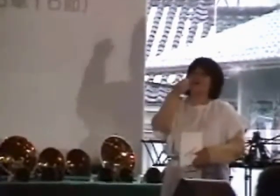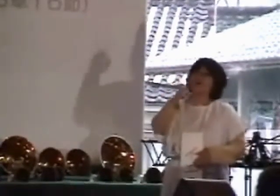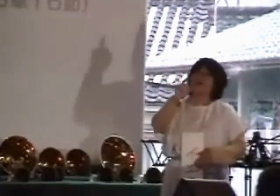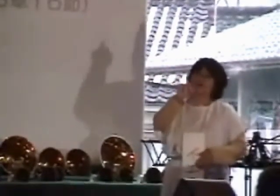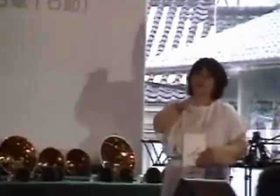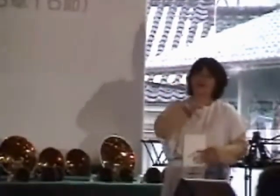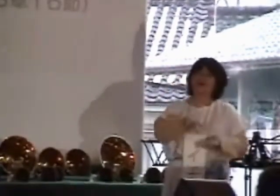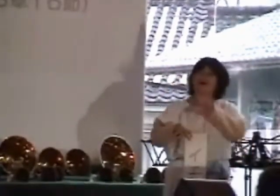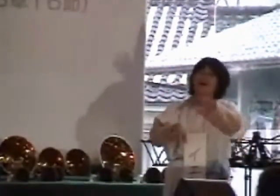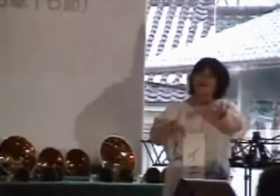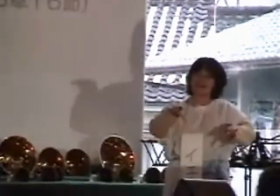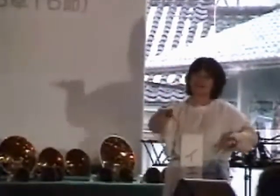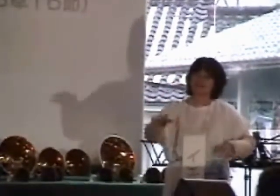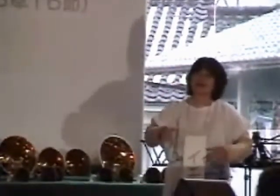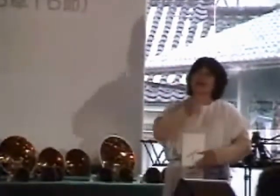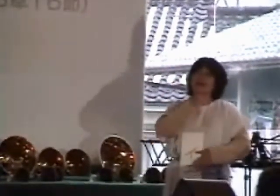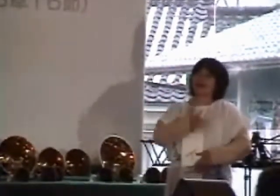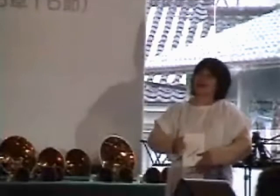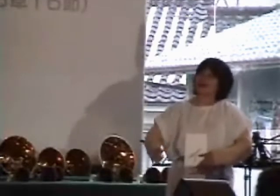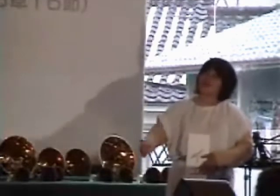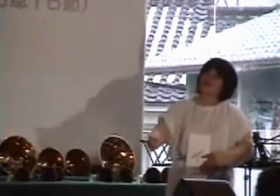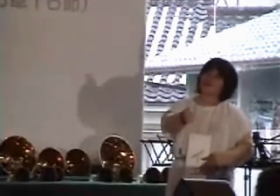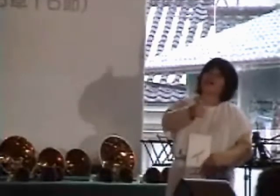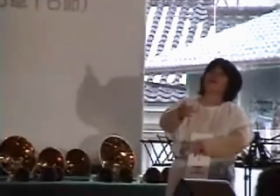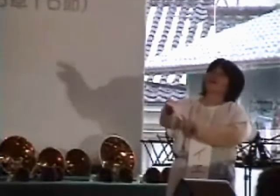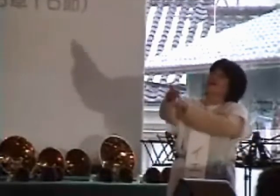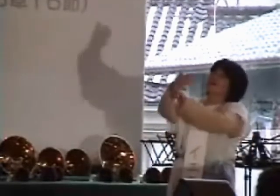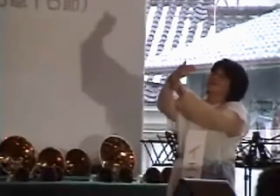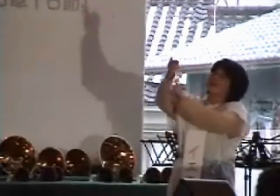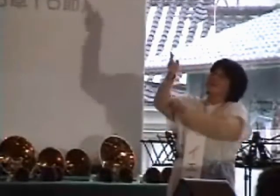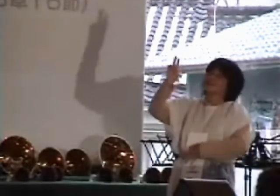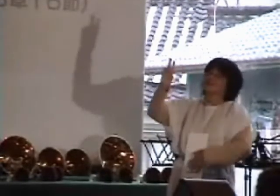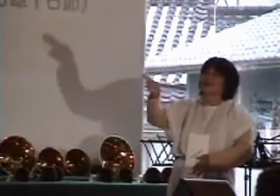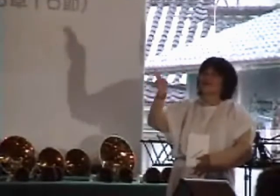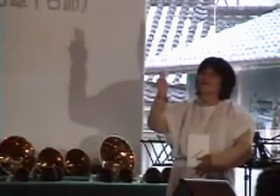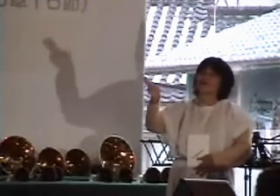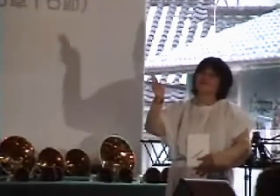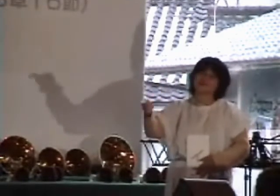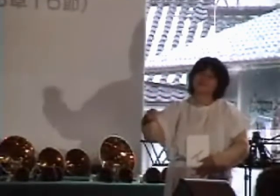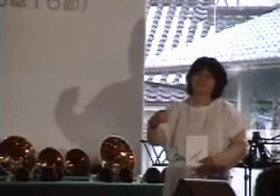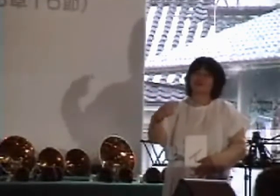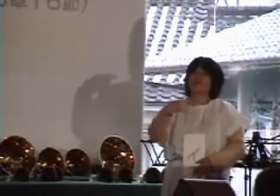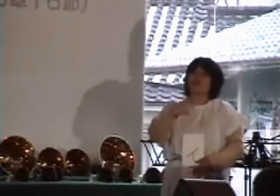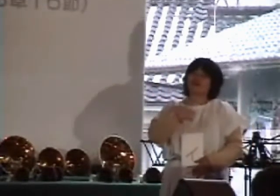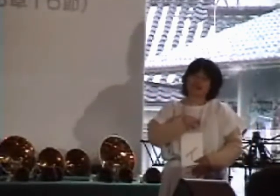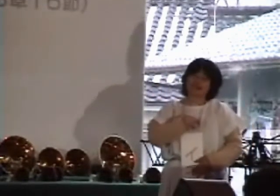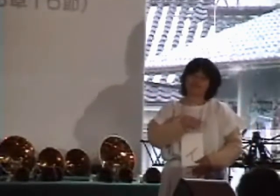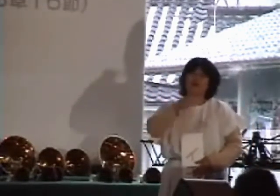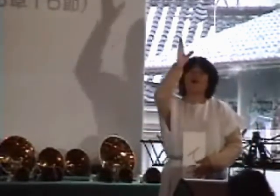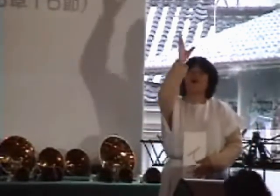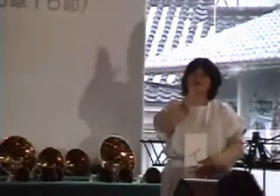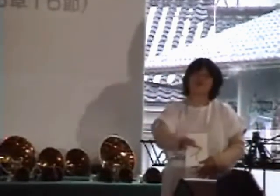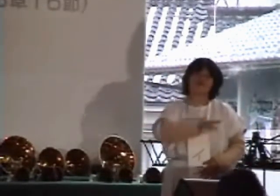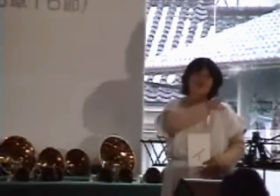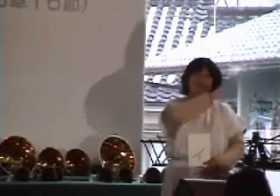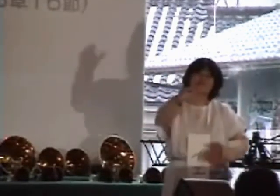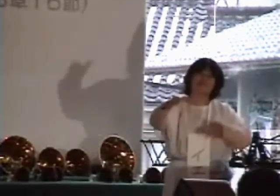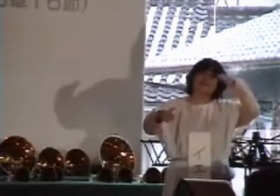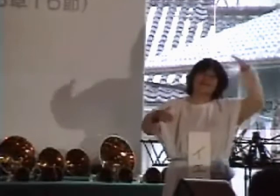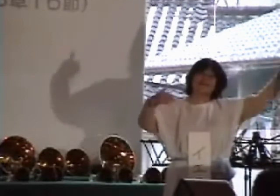。モーセは荒野で蛇をあげたように、私も十字架の